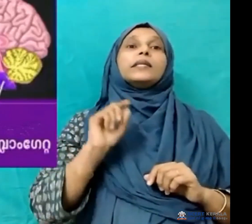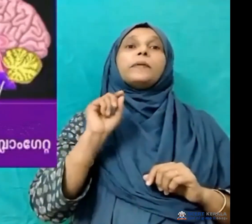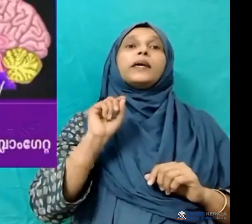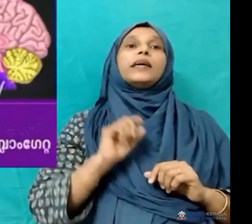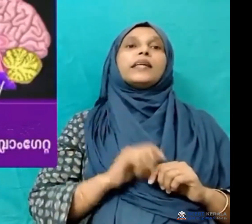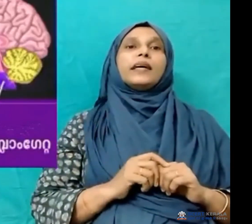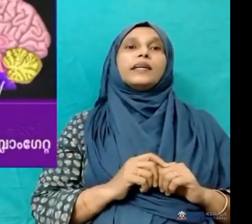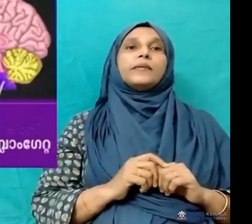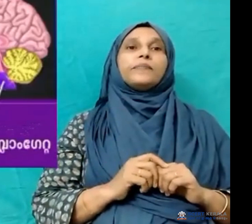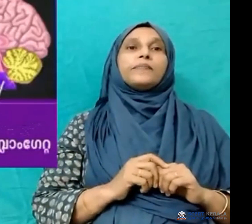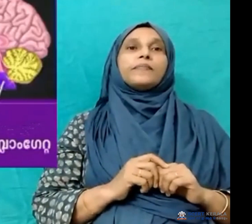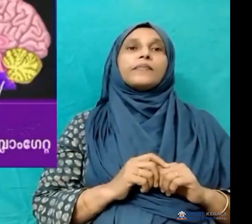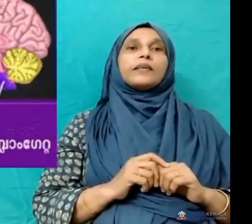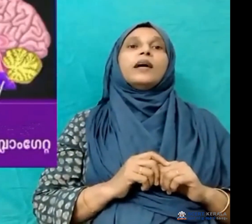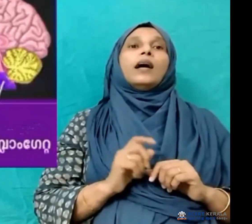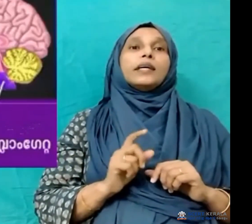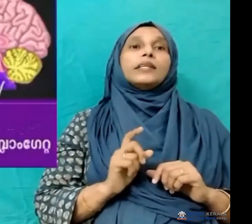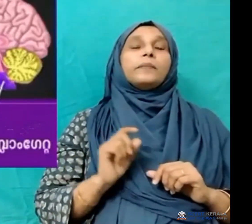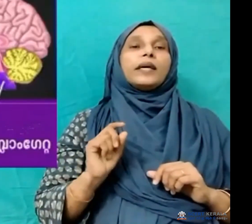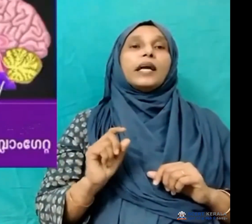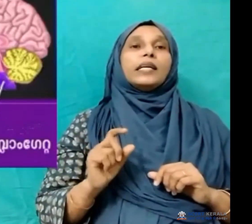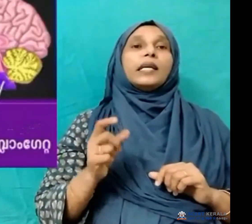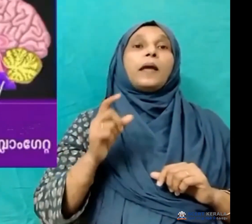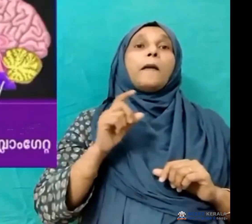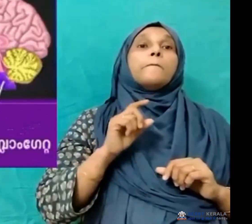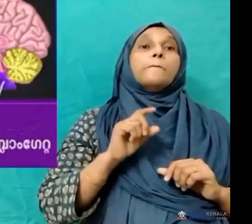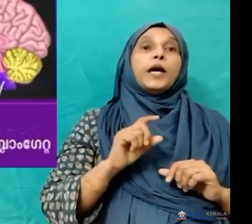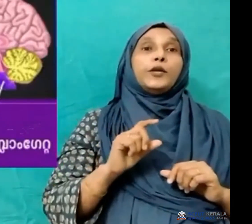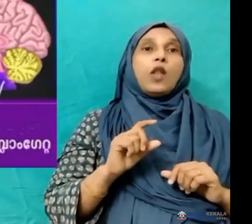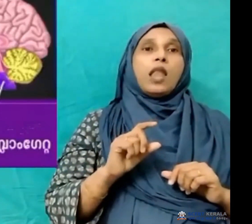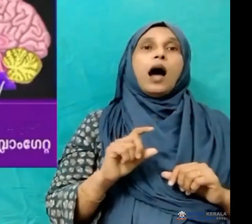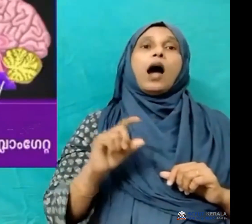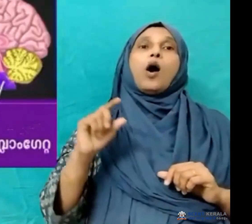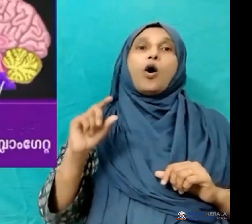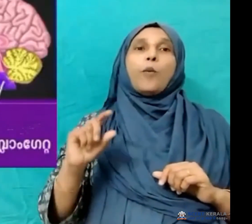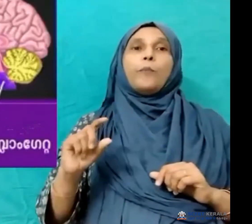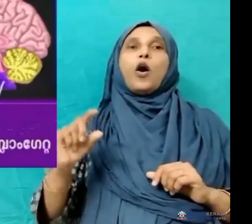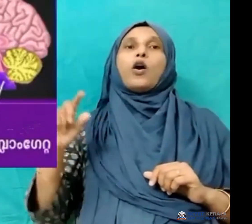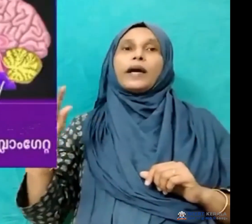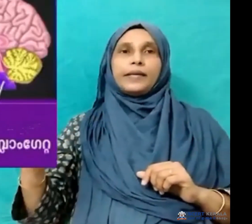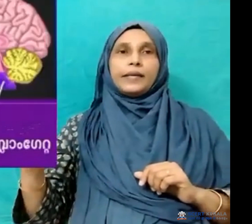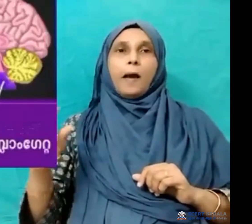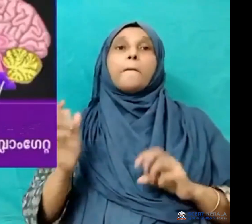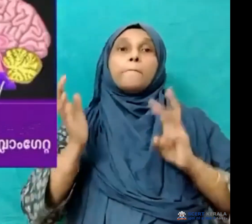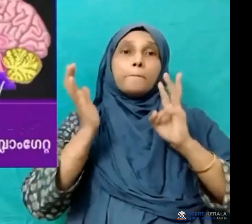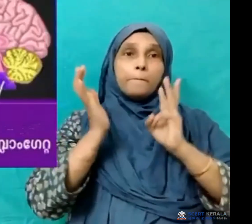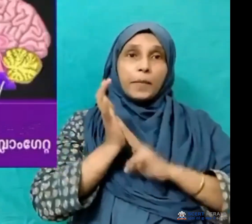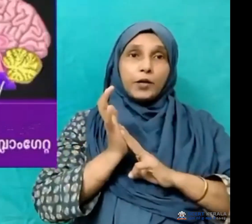ഭാഗത്തിന്റെ പേരെന്താണ്? അതിന്റെ പേരാണ് മെഡുല്ല ഒബ്ലോങ്കേറ്റ.